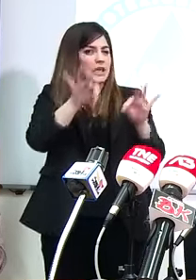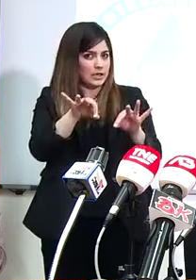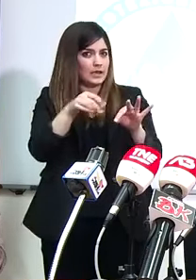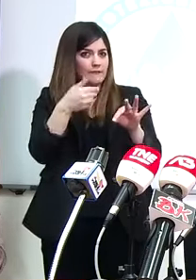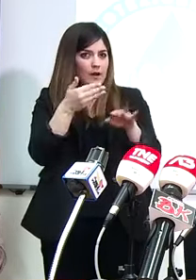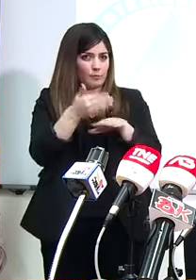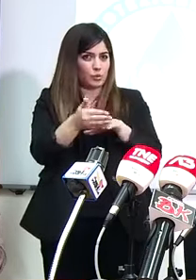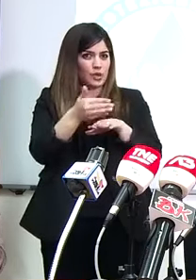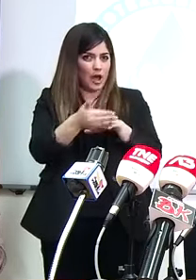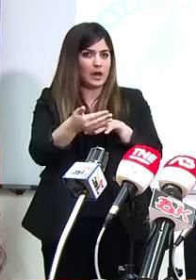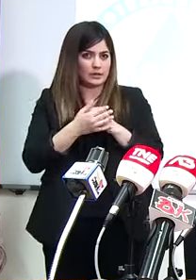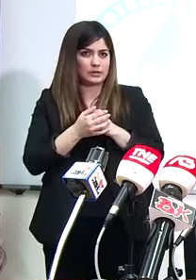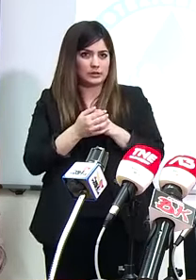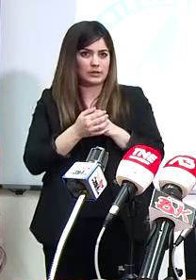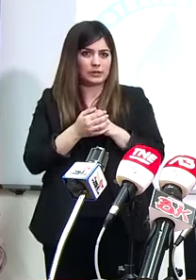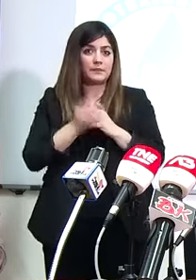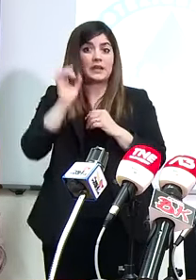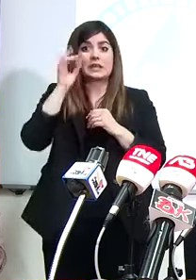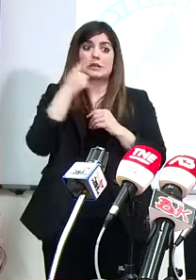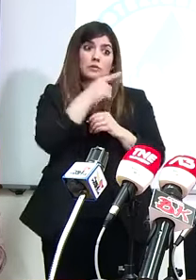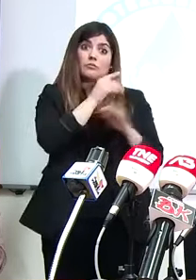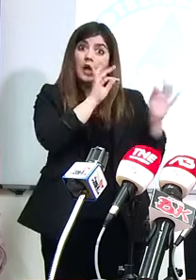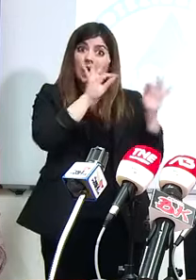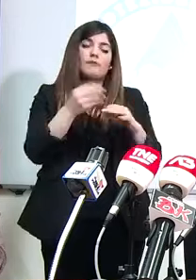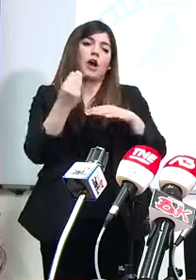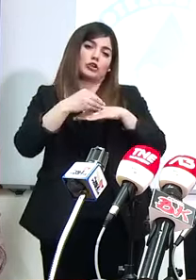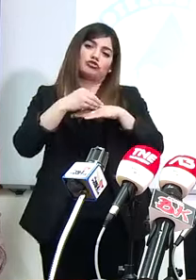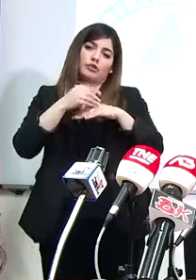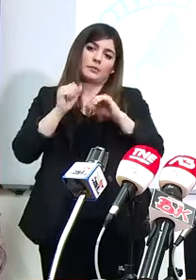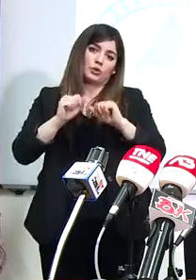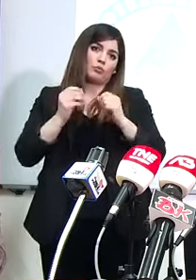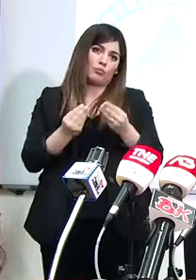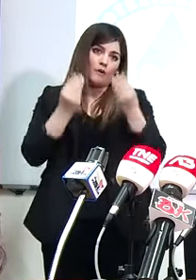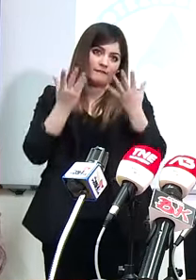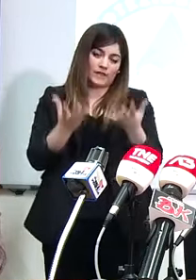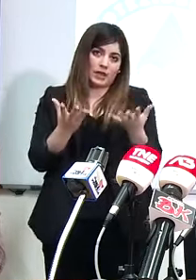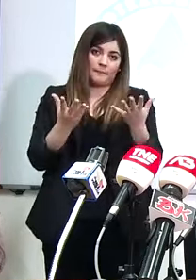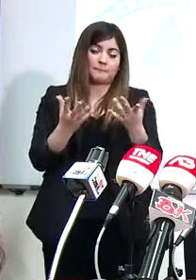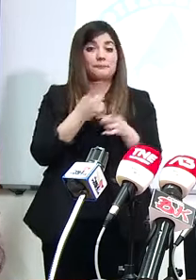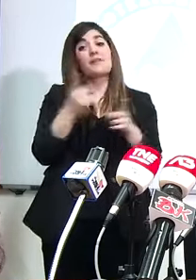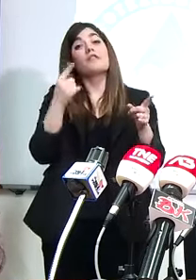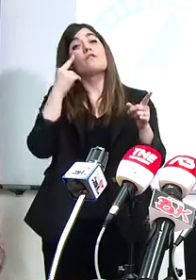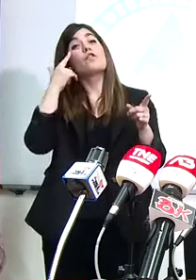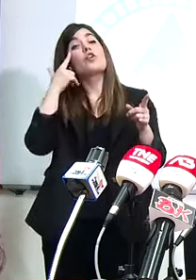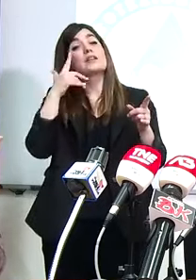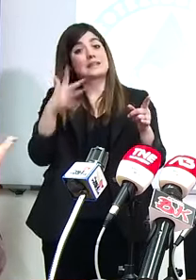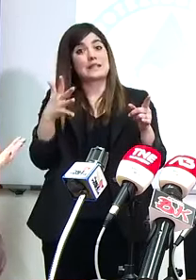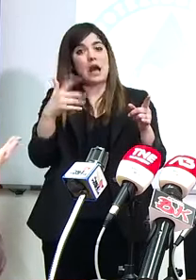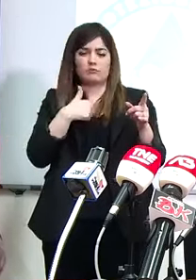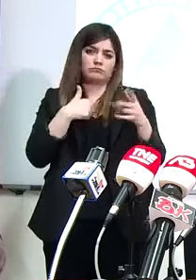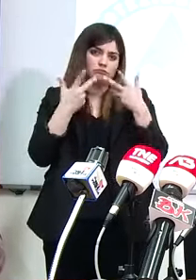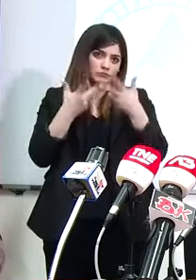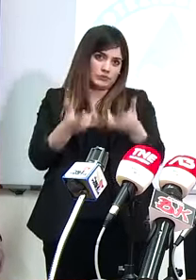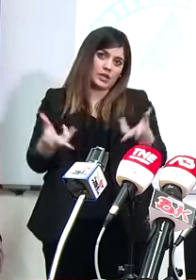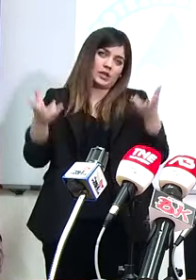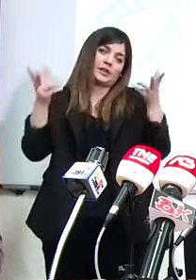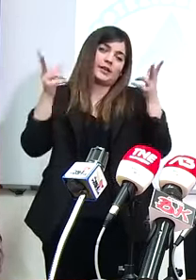se ci raggiunge poi vi darà lui aggiornamenti rispetto al cosa non come sapete lo ripeto per l'ennesima